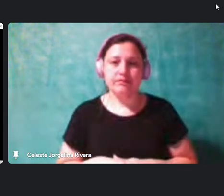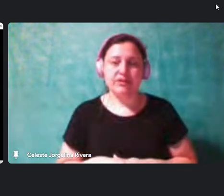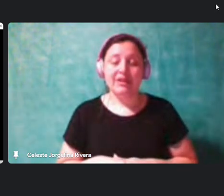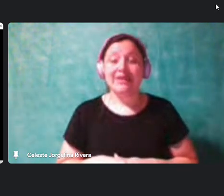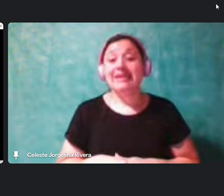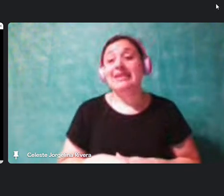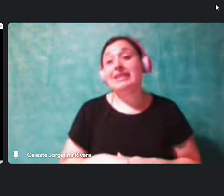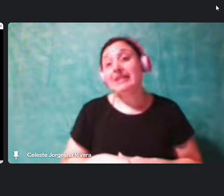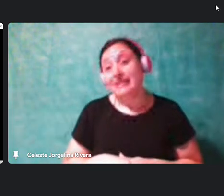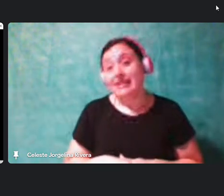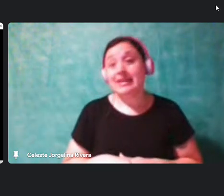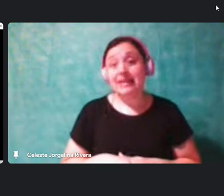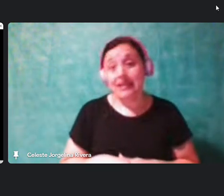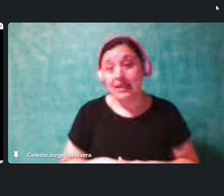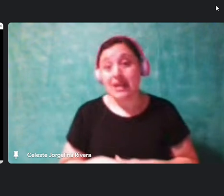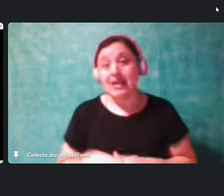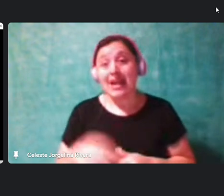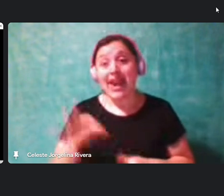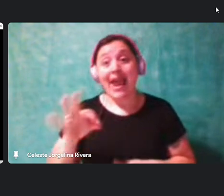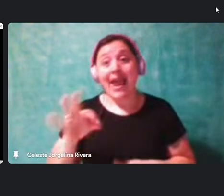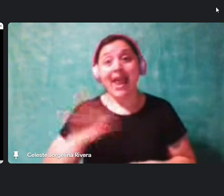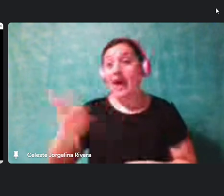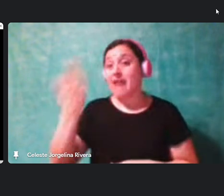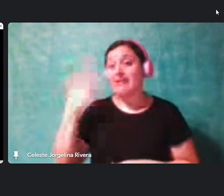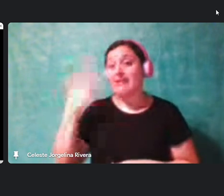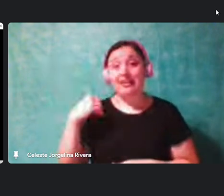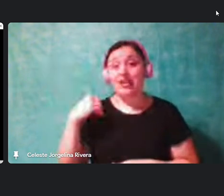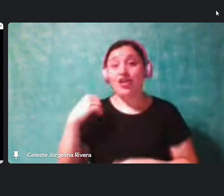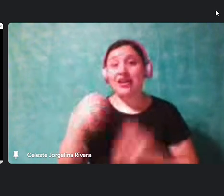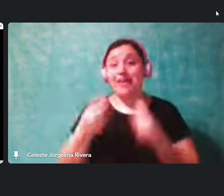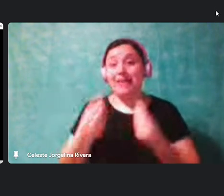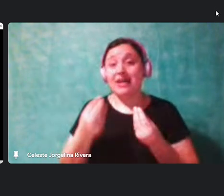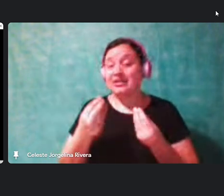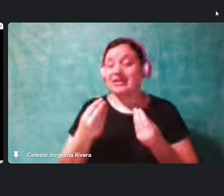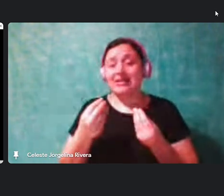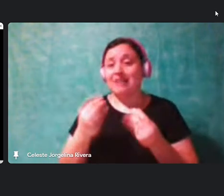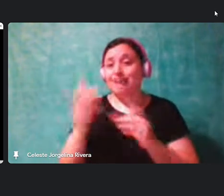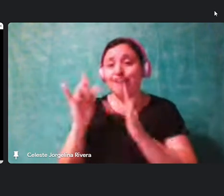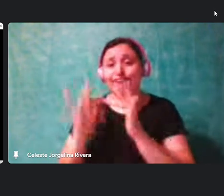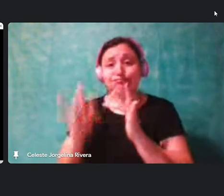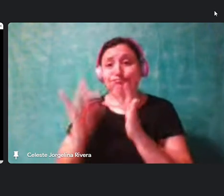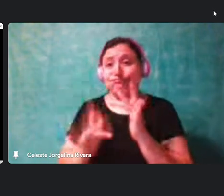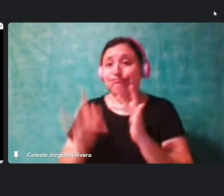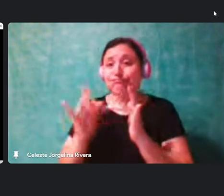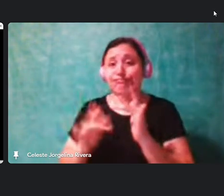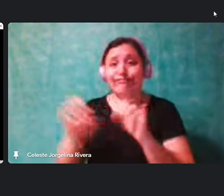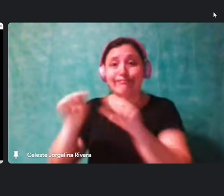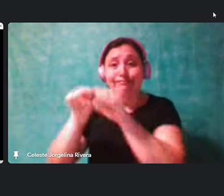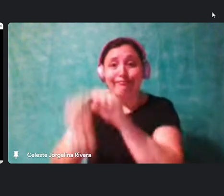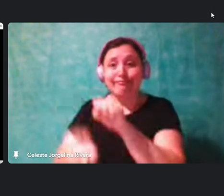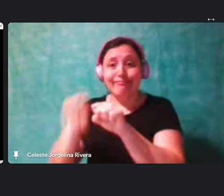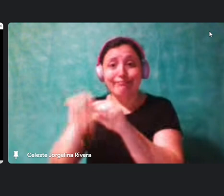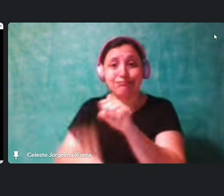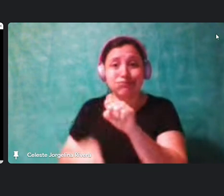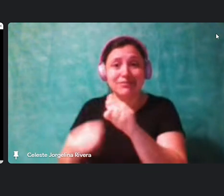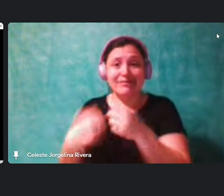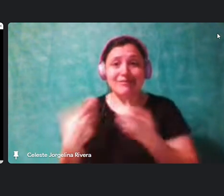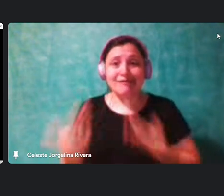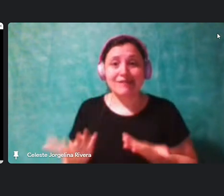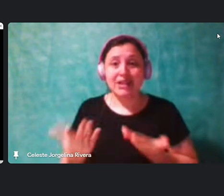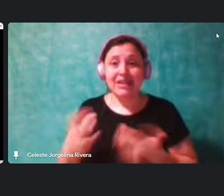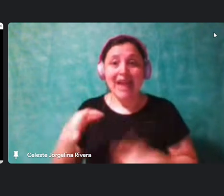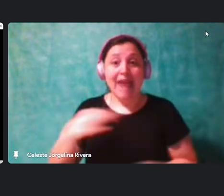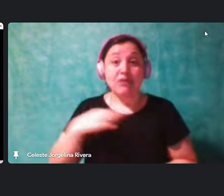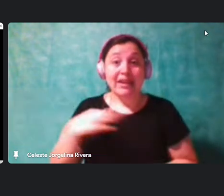de conexión, se cortaba cada rato la conexión, en un examen es bastante difícil, a veces no se